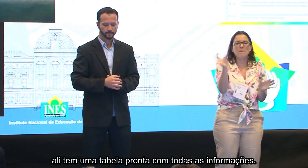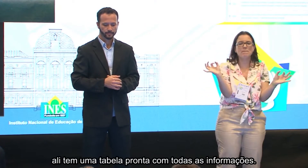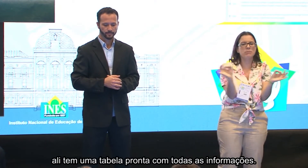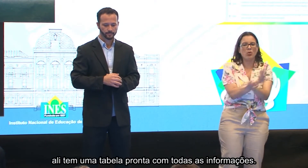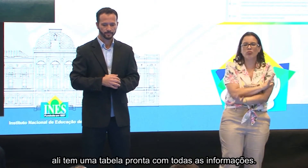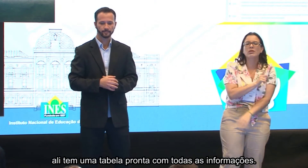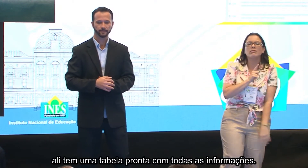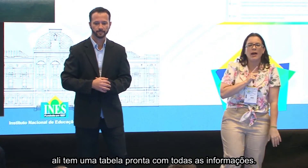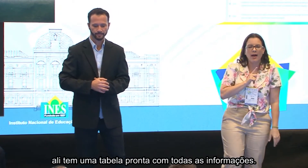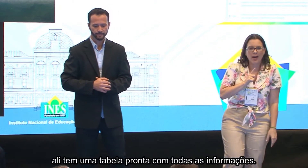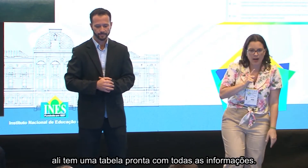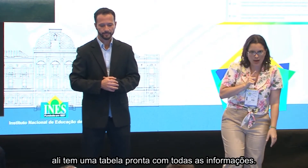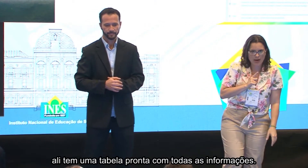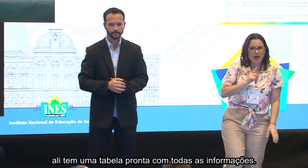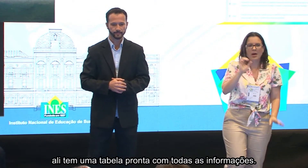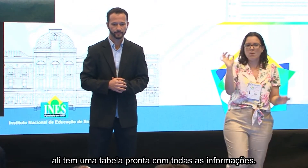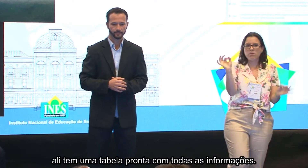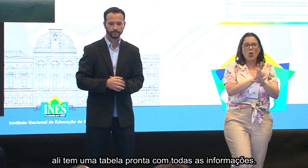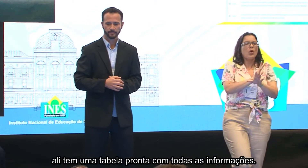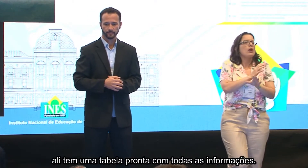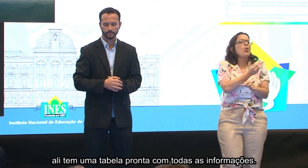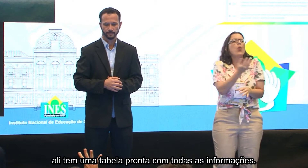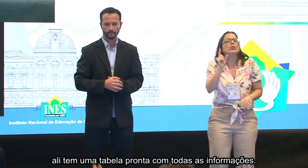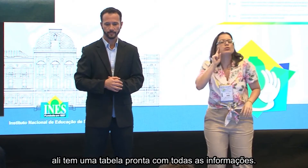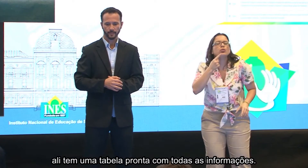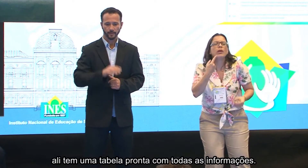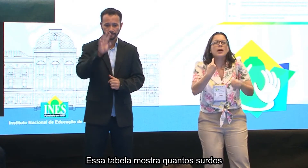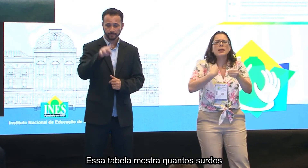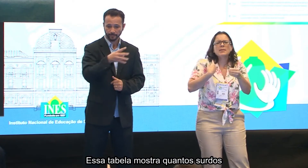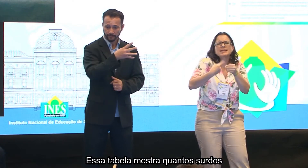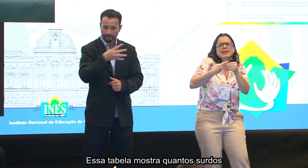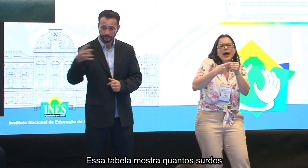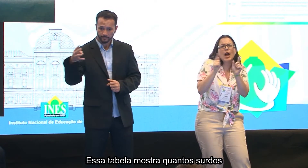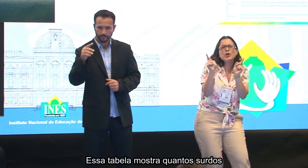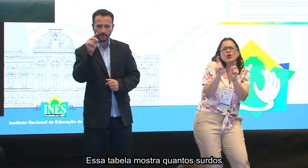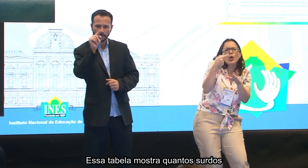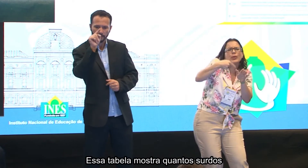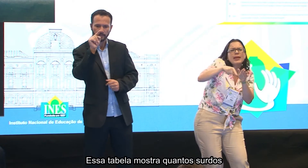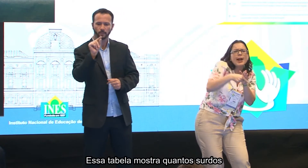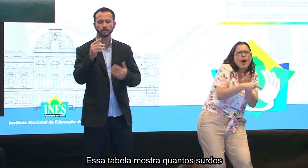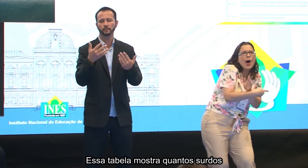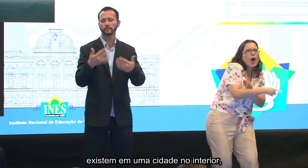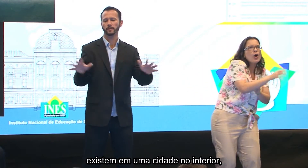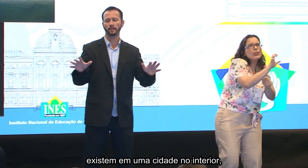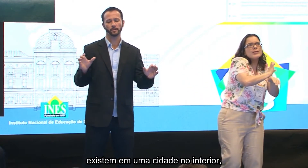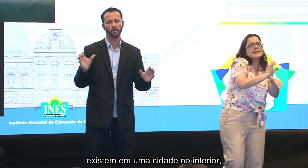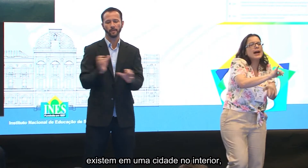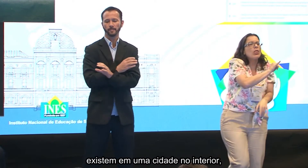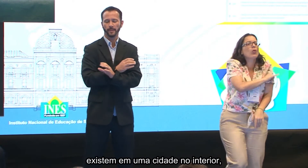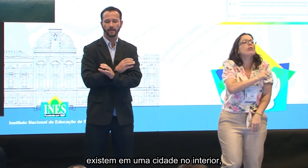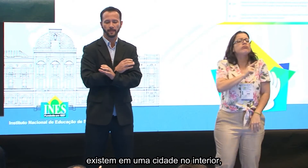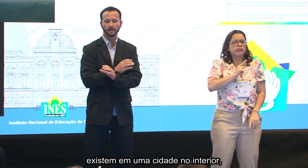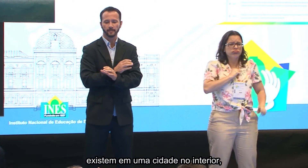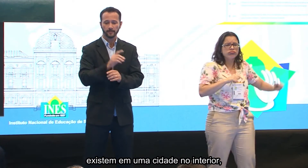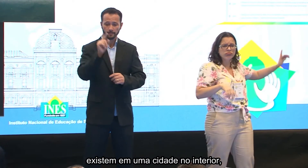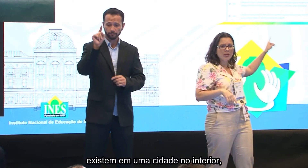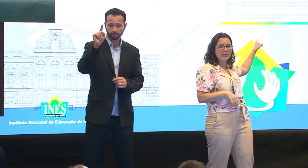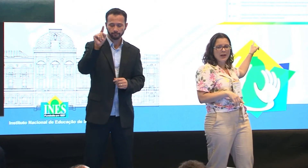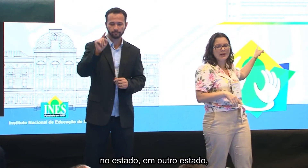E ali tem uma tabela pronta com todas as informações. E essa tabela mostra quantos surdos existem numa cidade do interior,